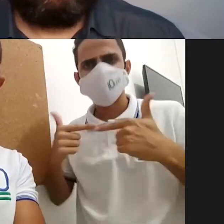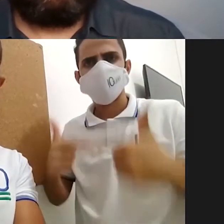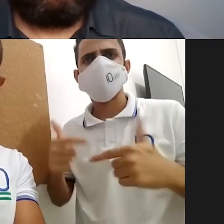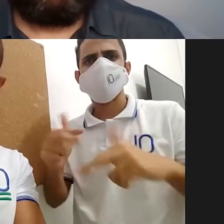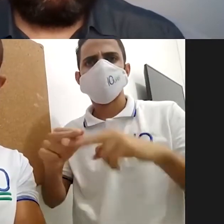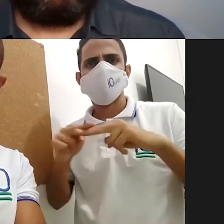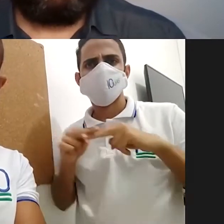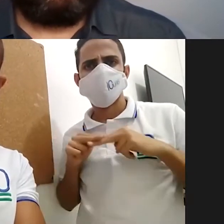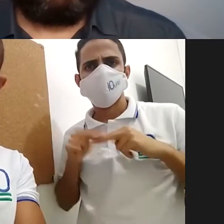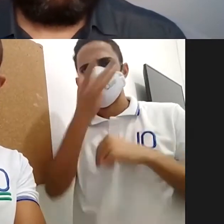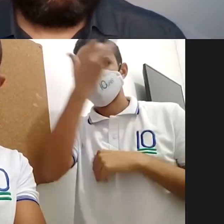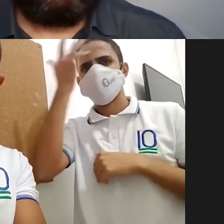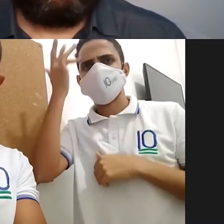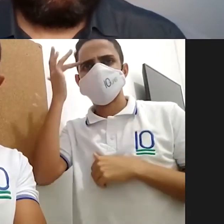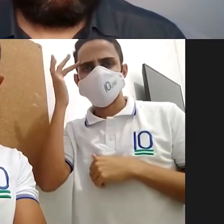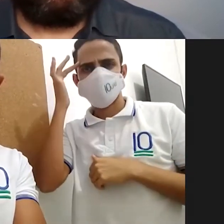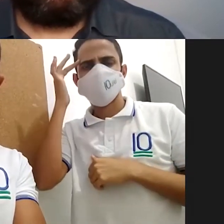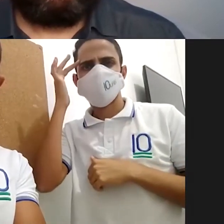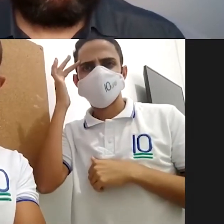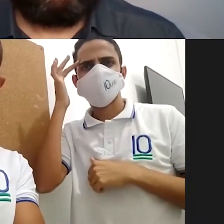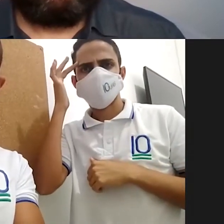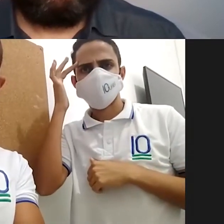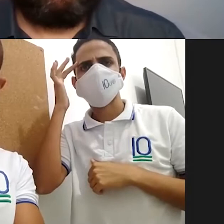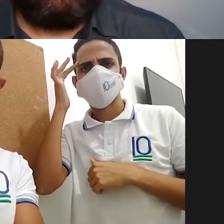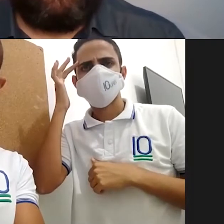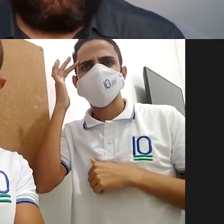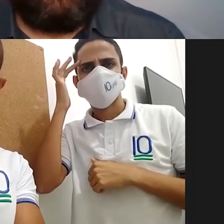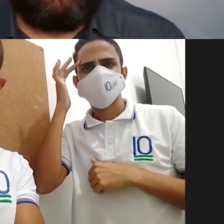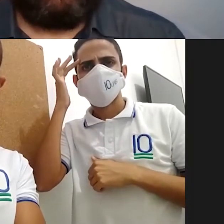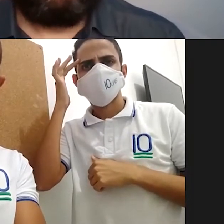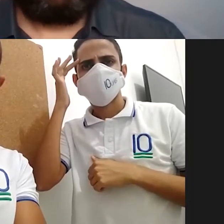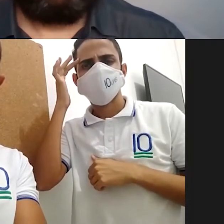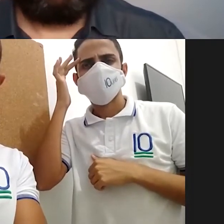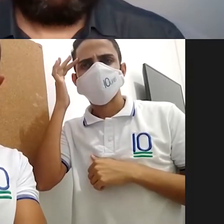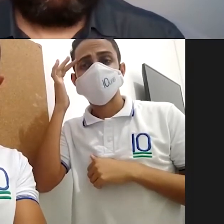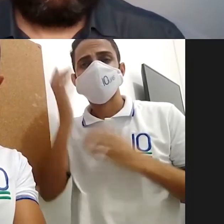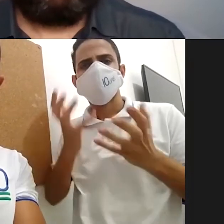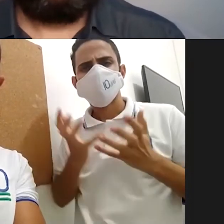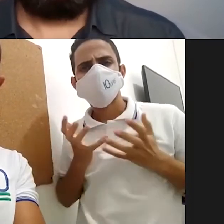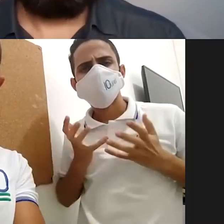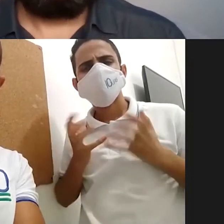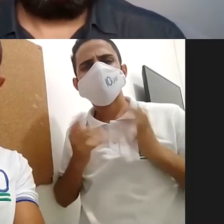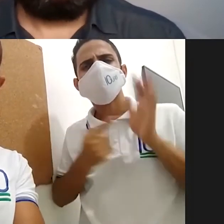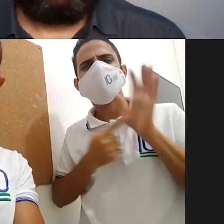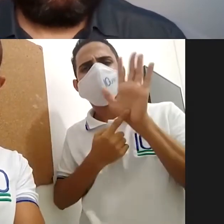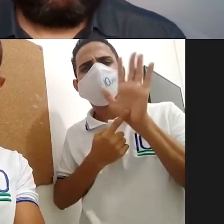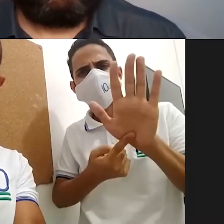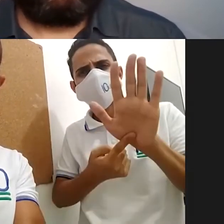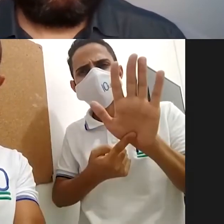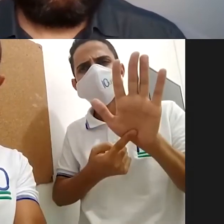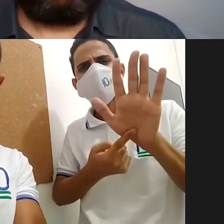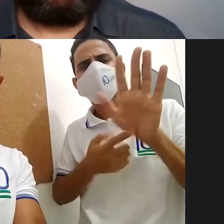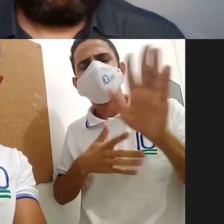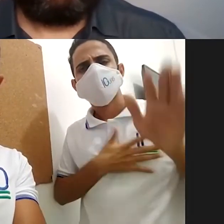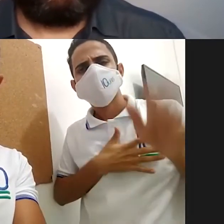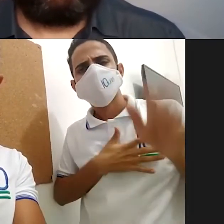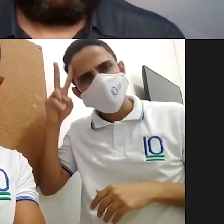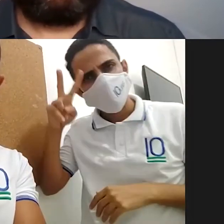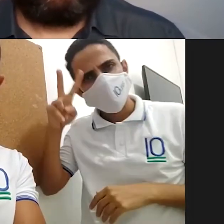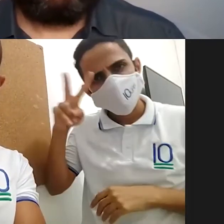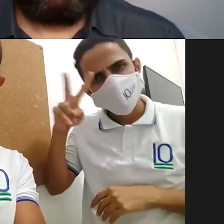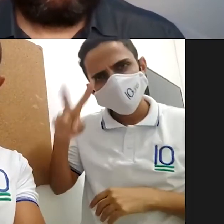entregar um pouco do que eu consegui, né, da minha história de vida, e para buscar apresentar às